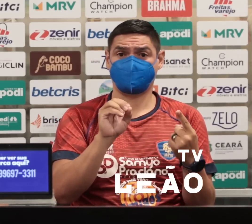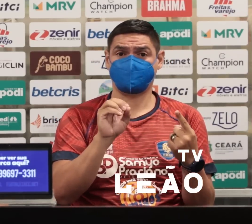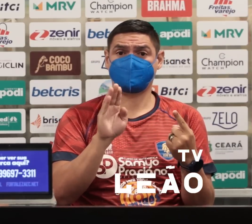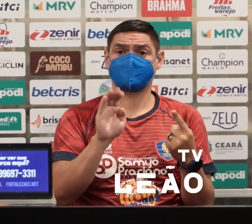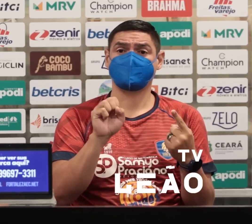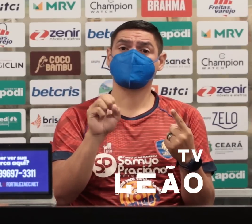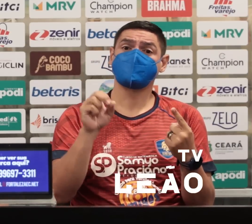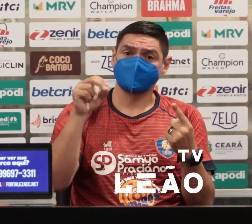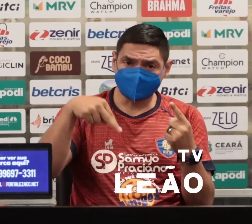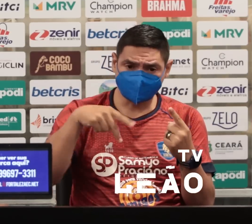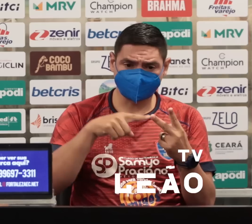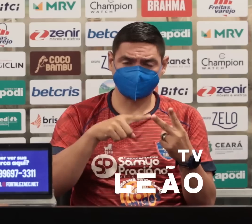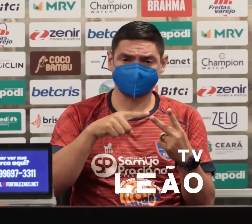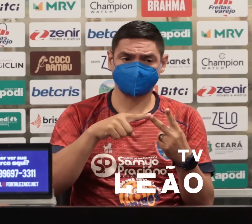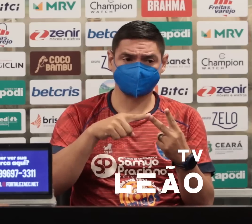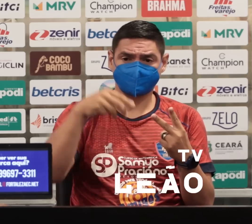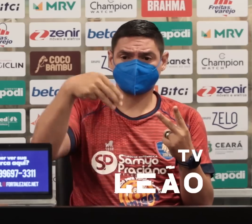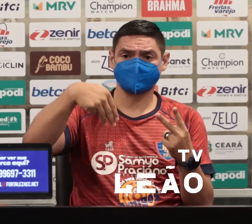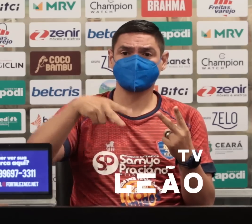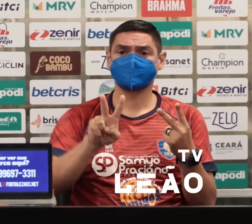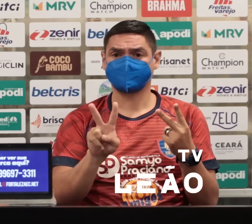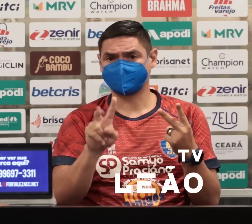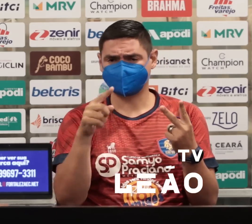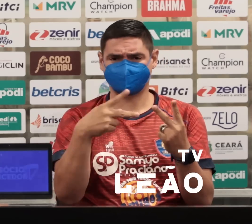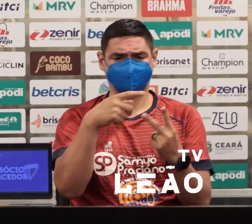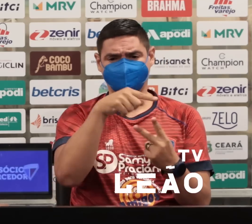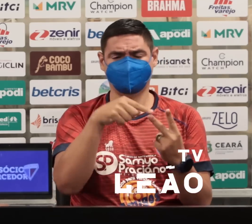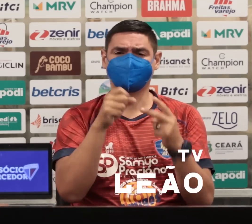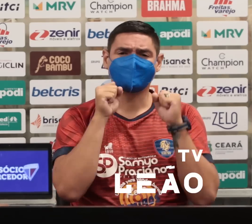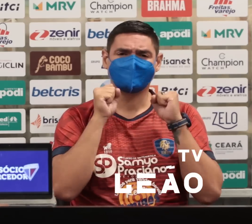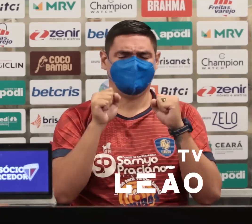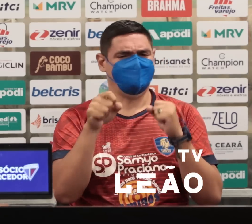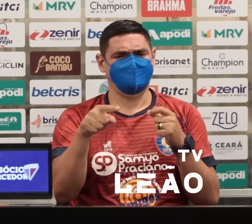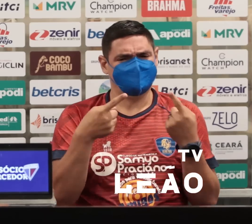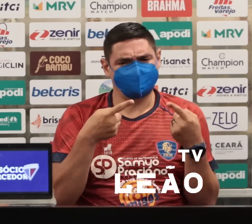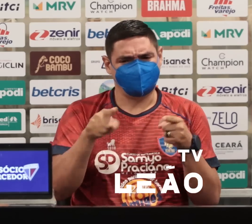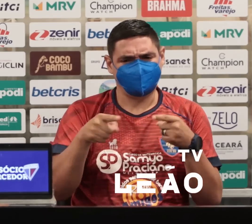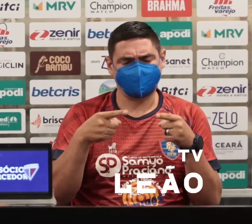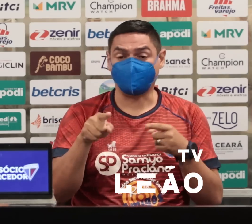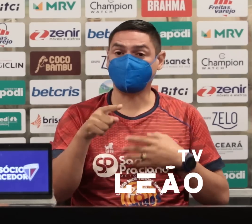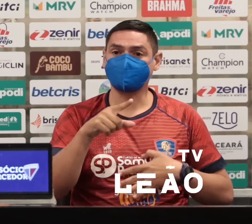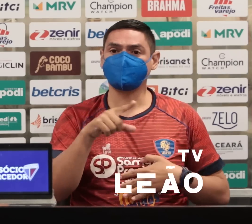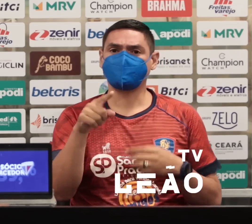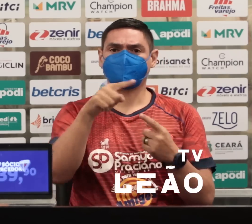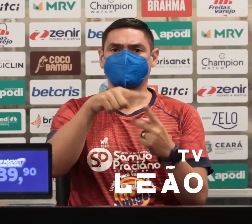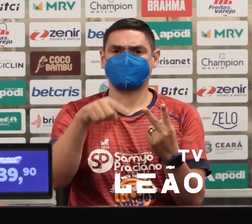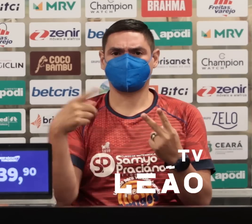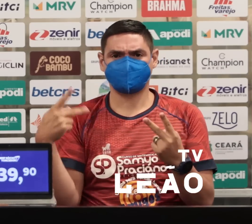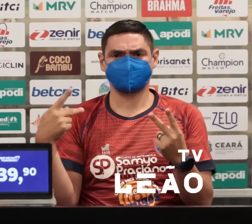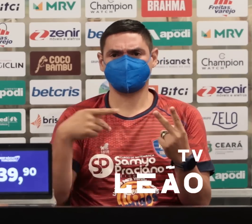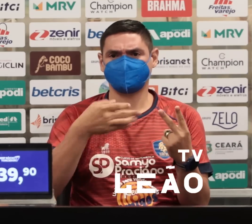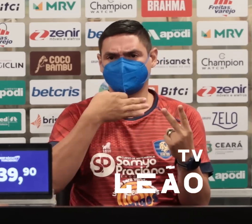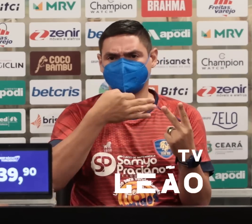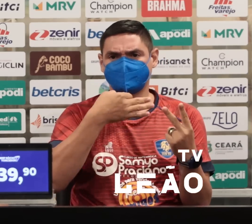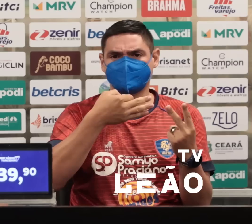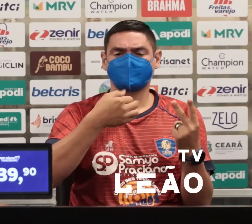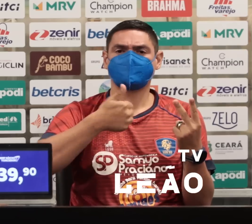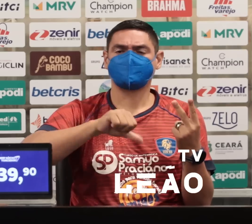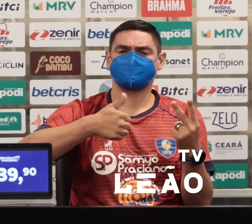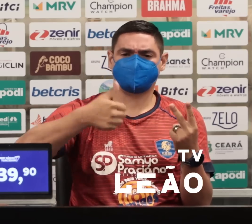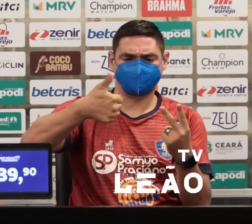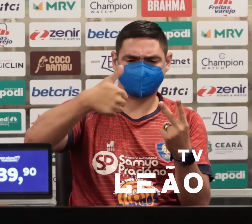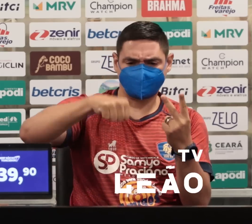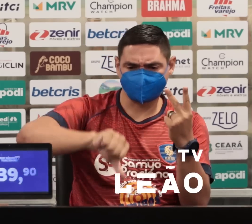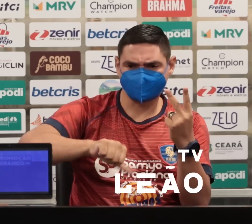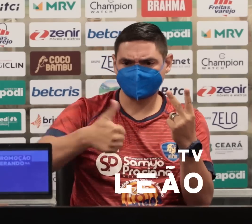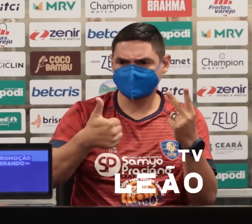torcedor, é como se eles não estivessem produzindo aquilo que se espera. Na sua avaliação, são dois jogadores que têm produzido abaixo do